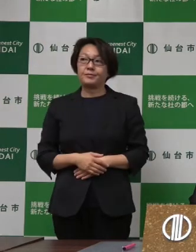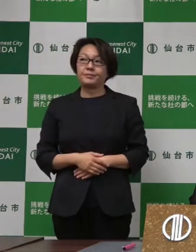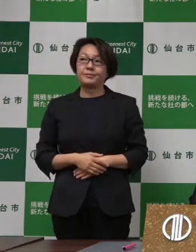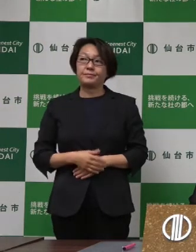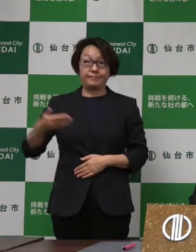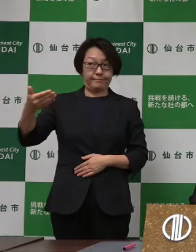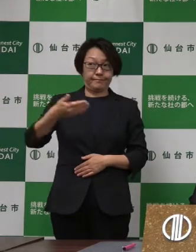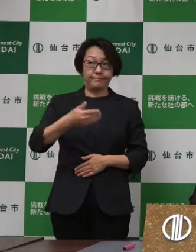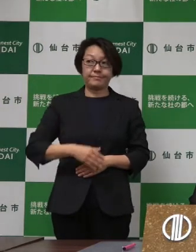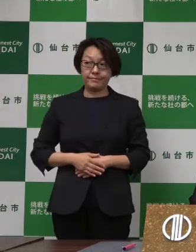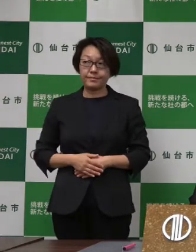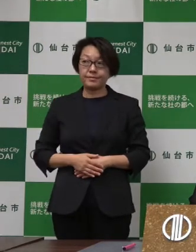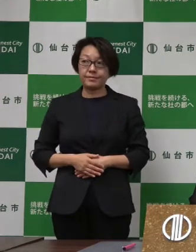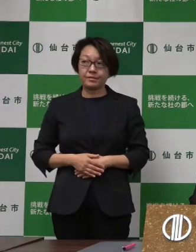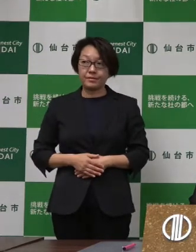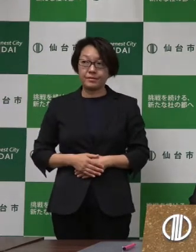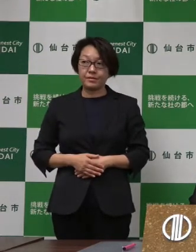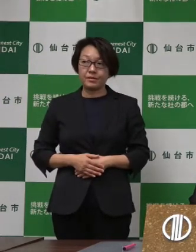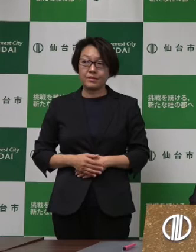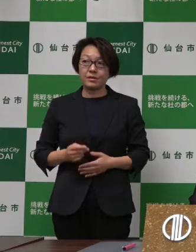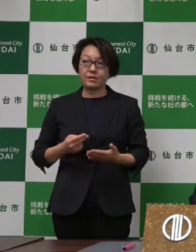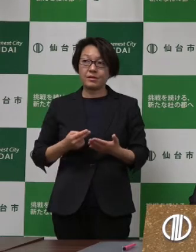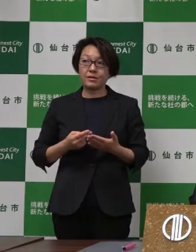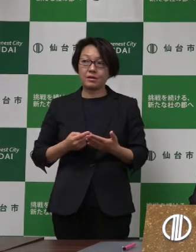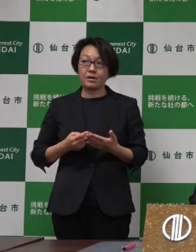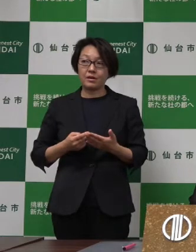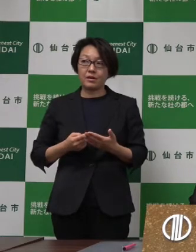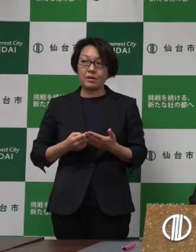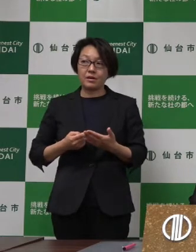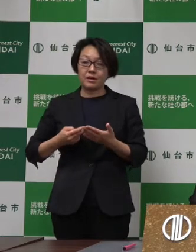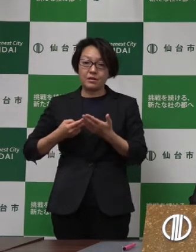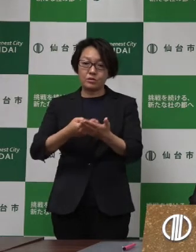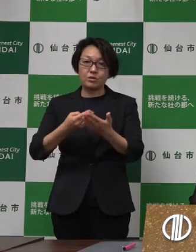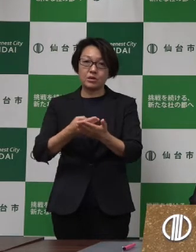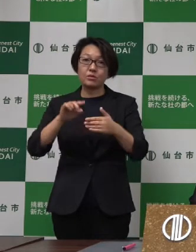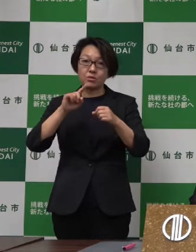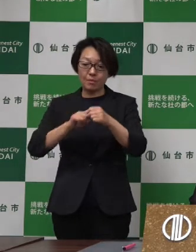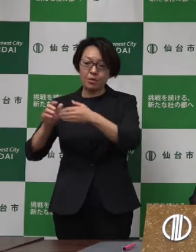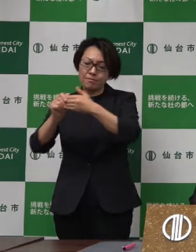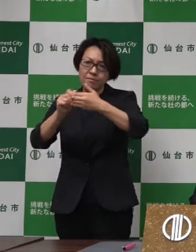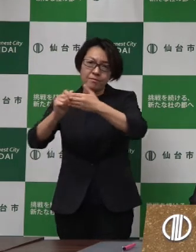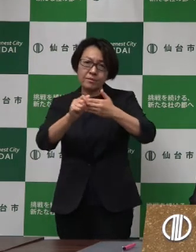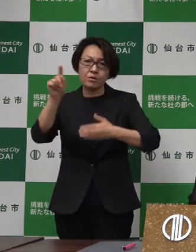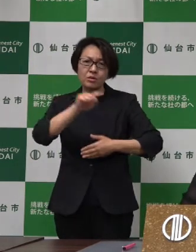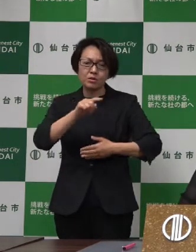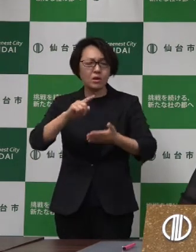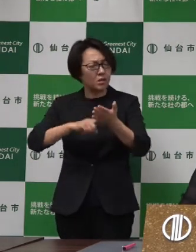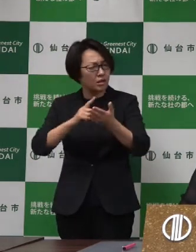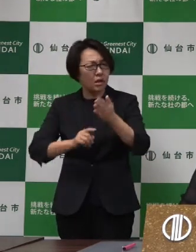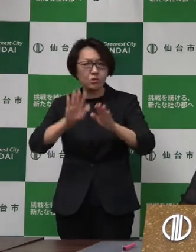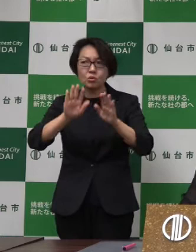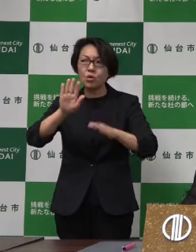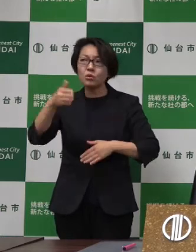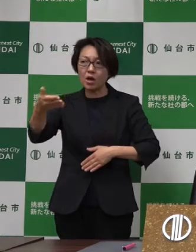何か搬送する人手が足りないとか、そういった人手に対するこう何か増強していくことっていうのはあるんでしょうか。 これ